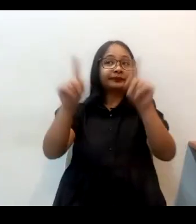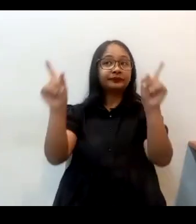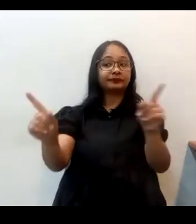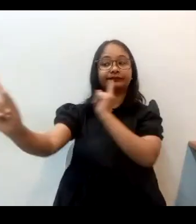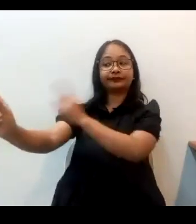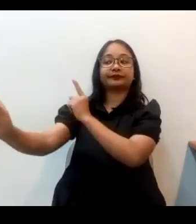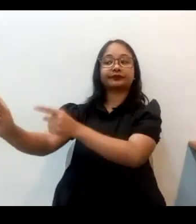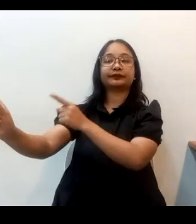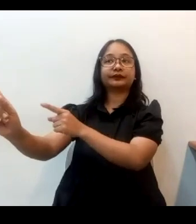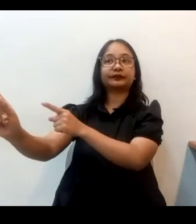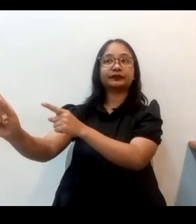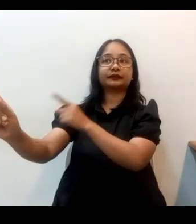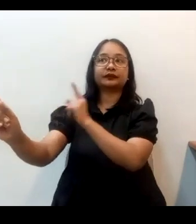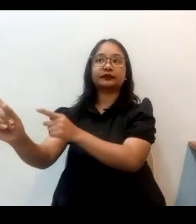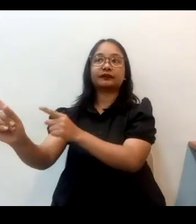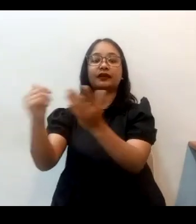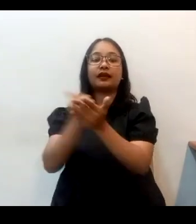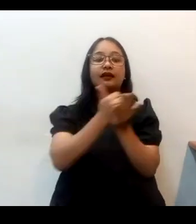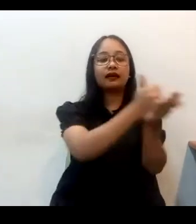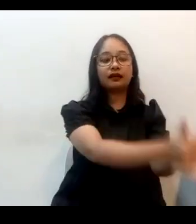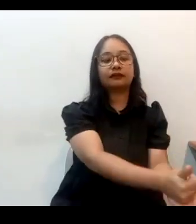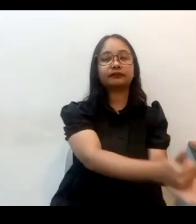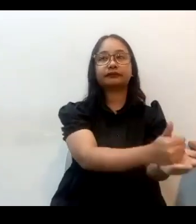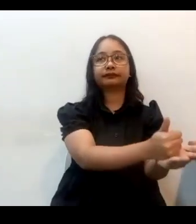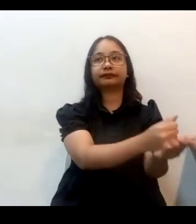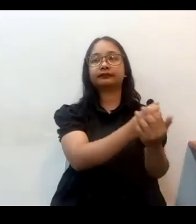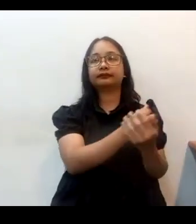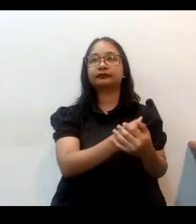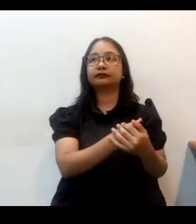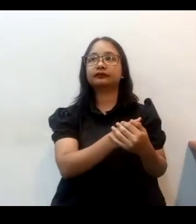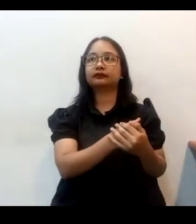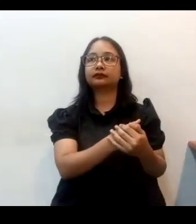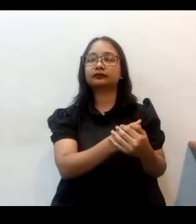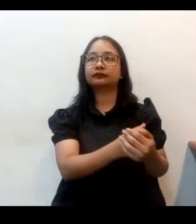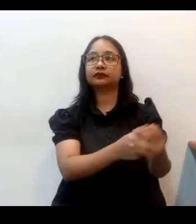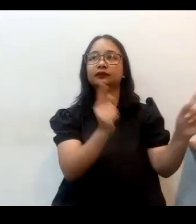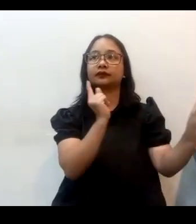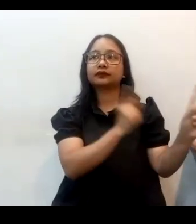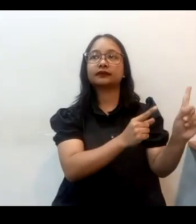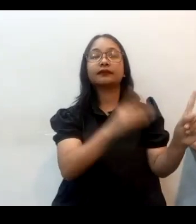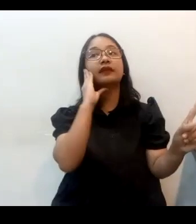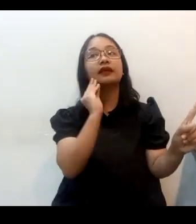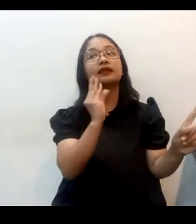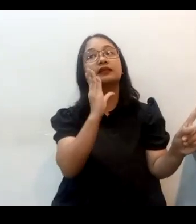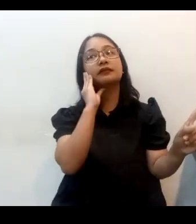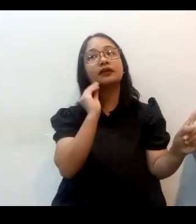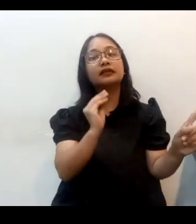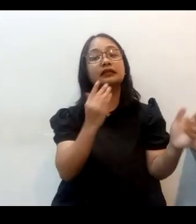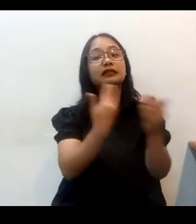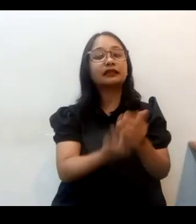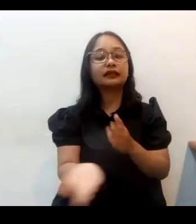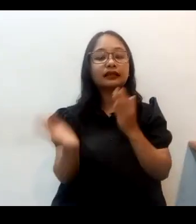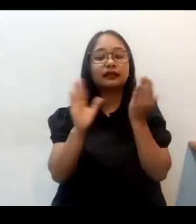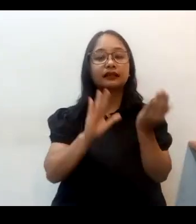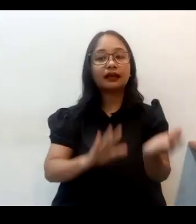po yung lalaki, iniligtas po siya. So he really experienced he's died, and he really experienced he's saved. Kaya naranasan niya po